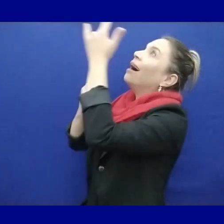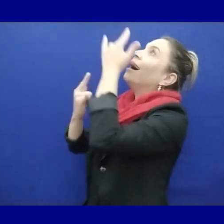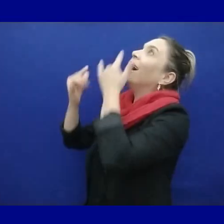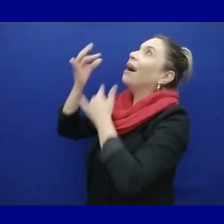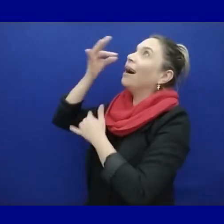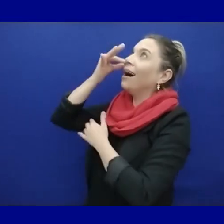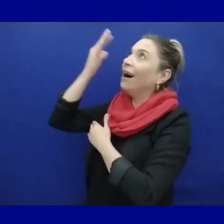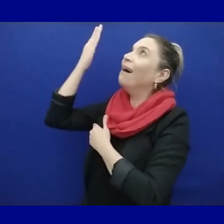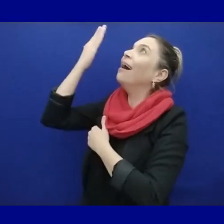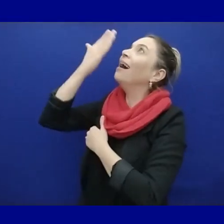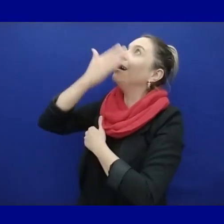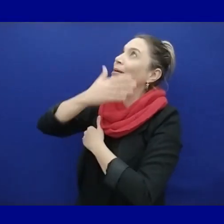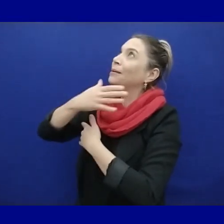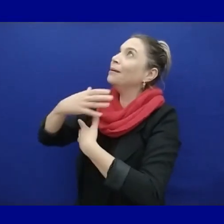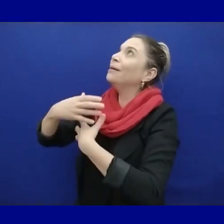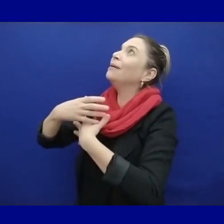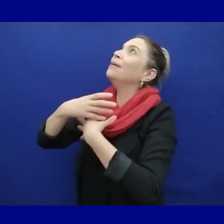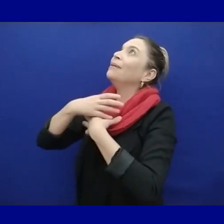amor.